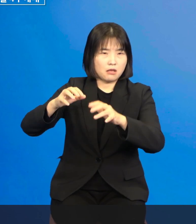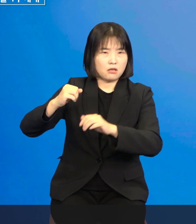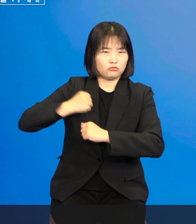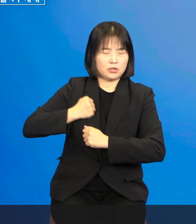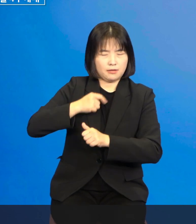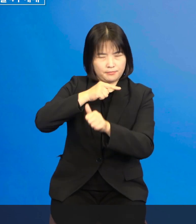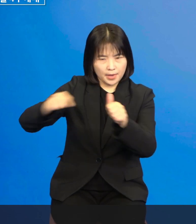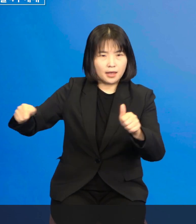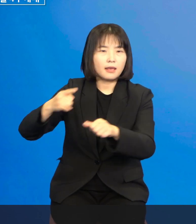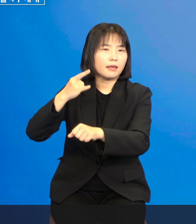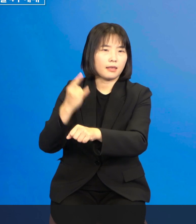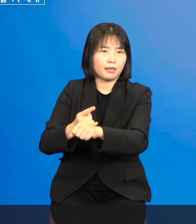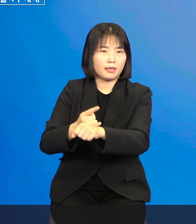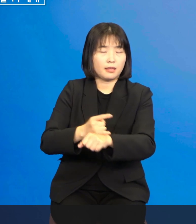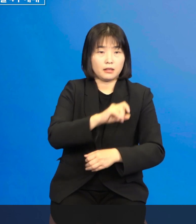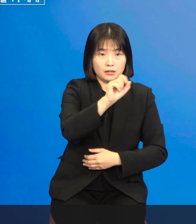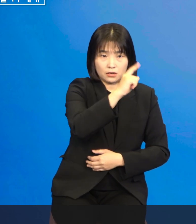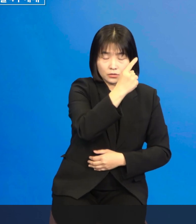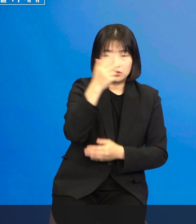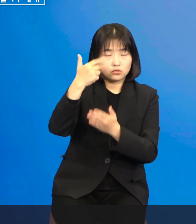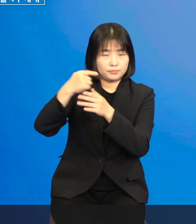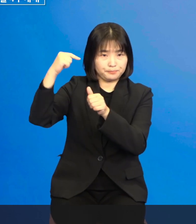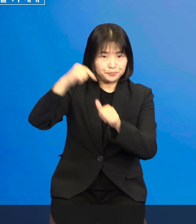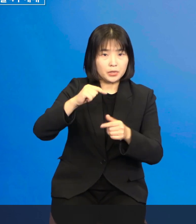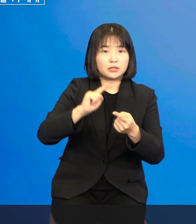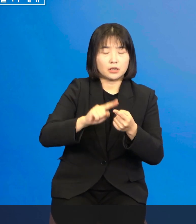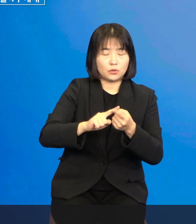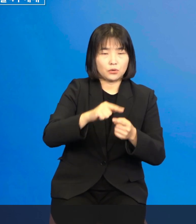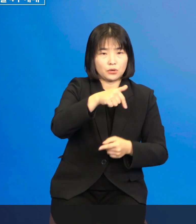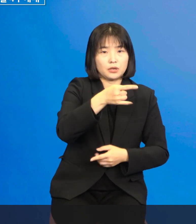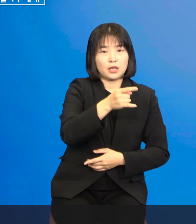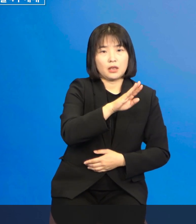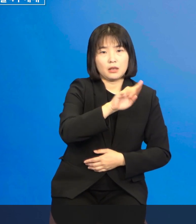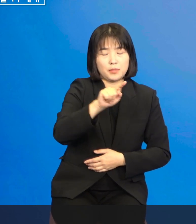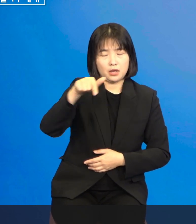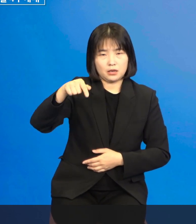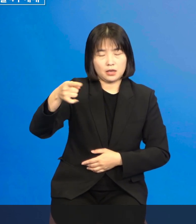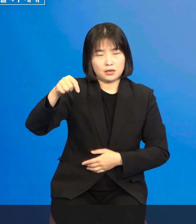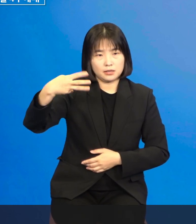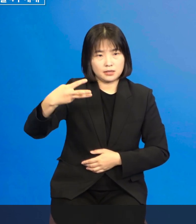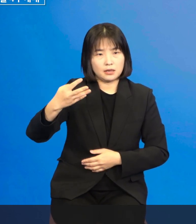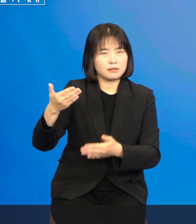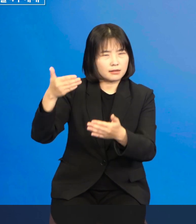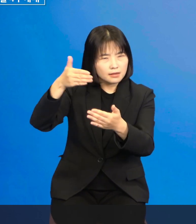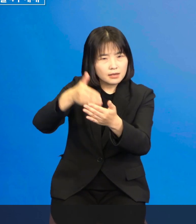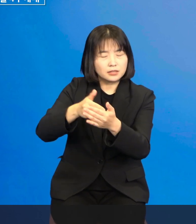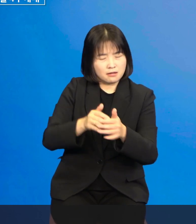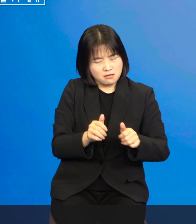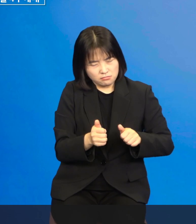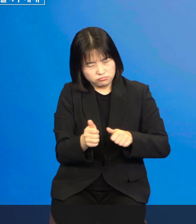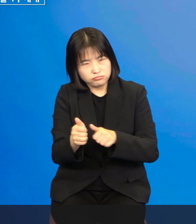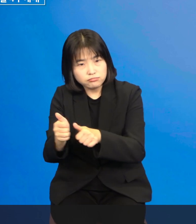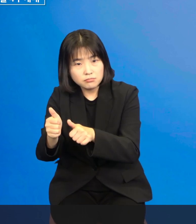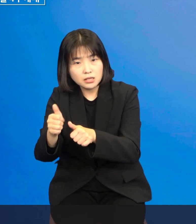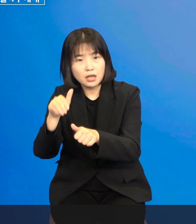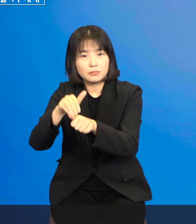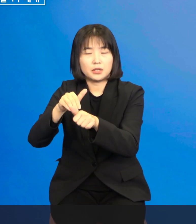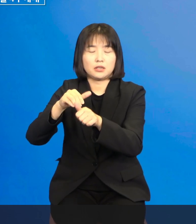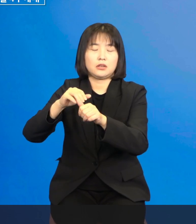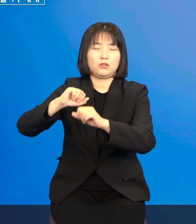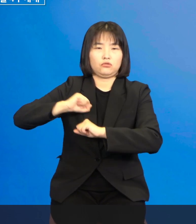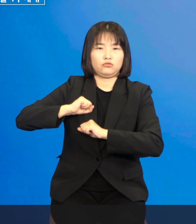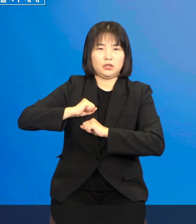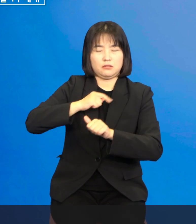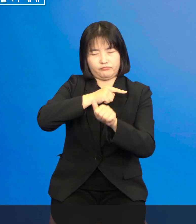군대를 치겠다. 다윗은 주님께서 명하신 대로 게바에서 게셀에 이르기까지 쫓아가면서